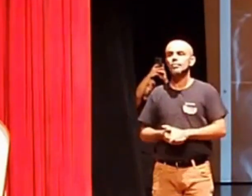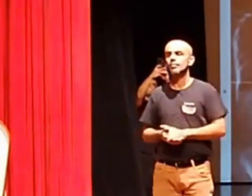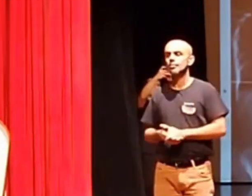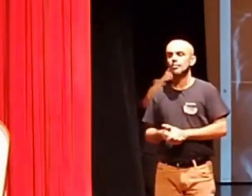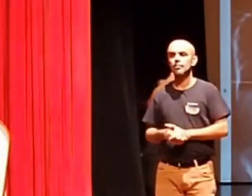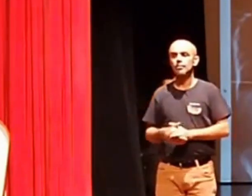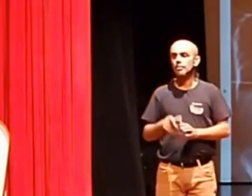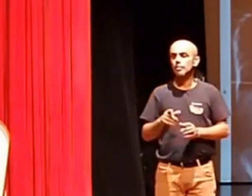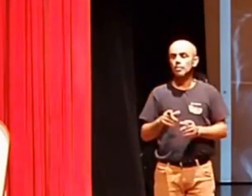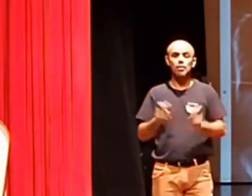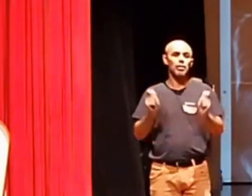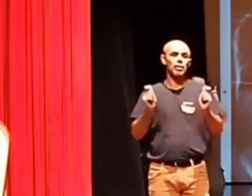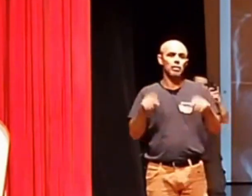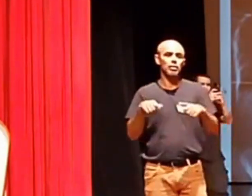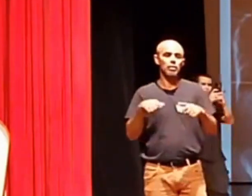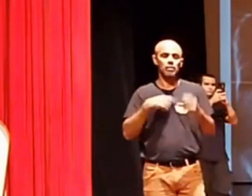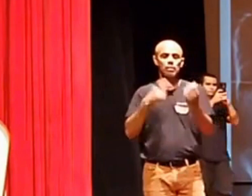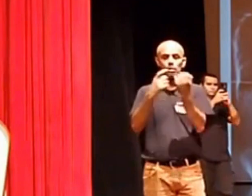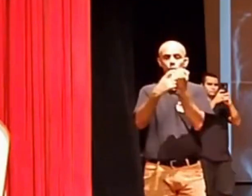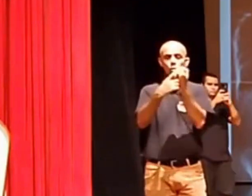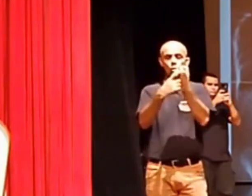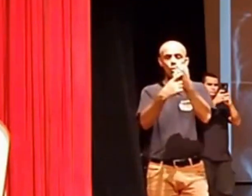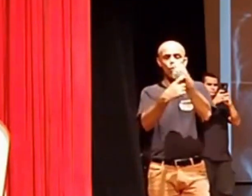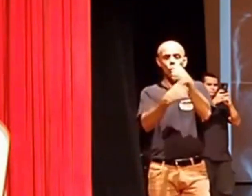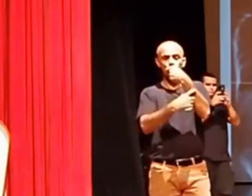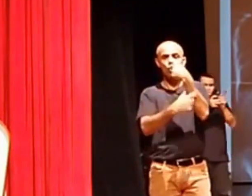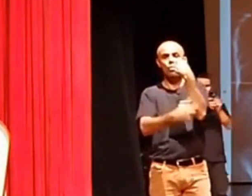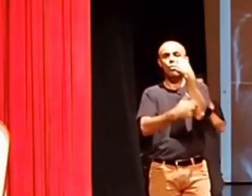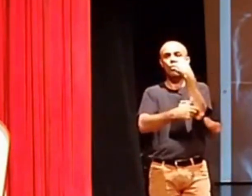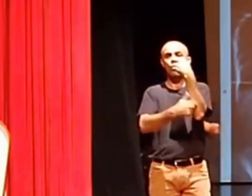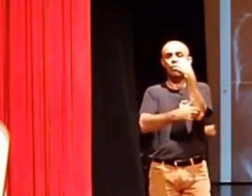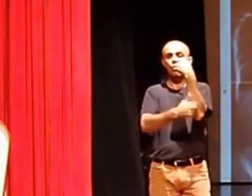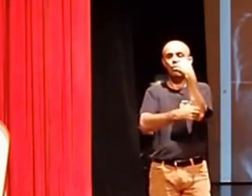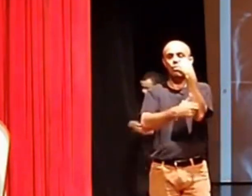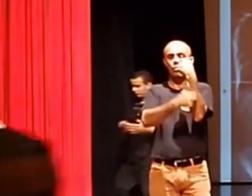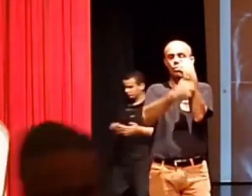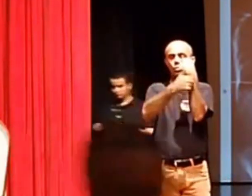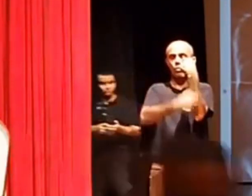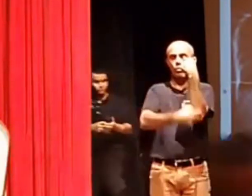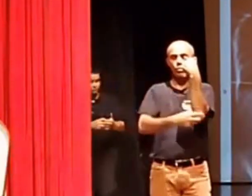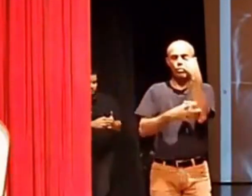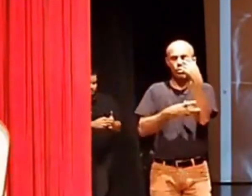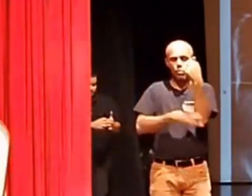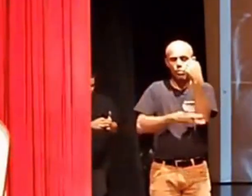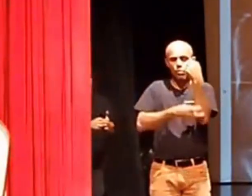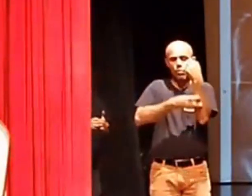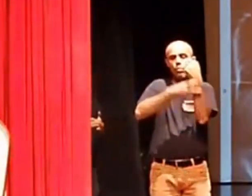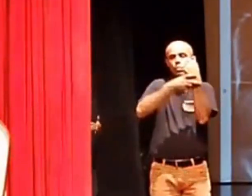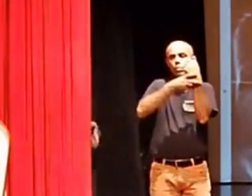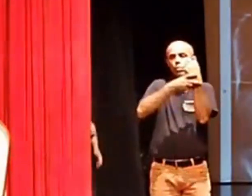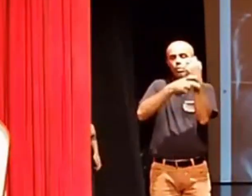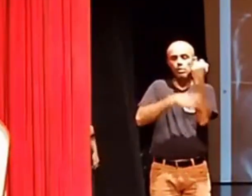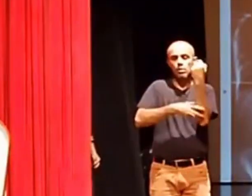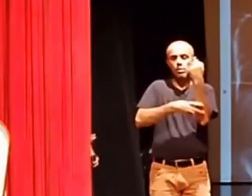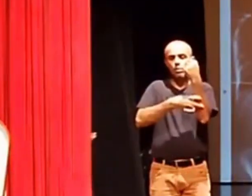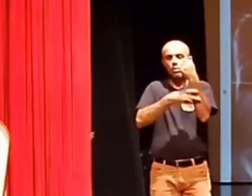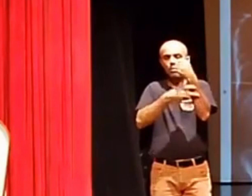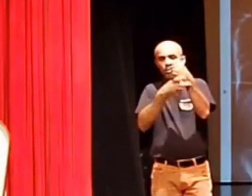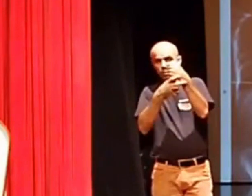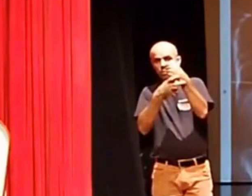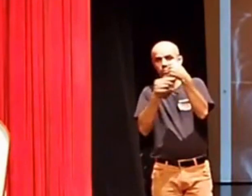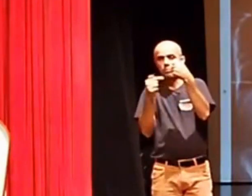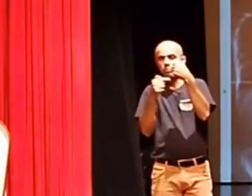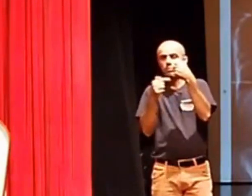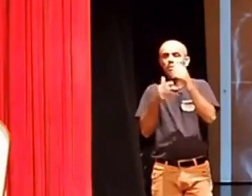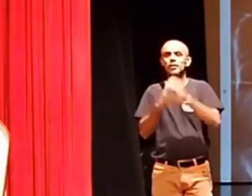É ocasionado uma curvatura espinhal nessa coluna, né? Então, ocorre uma curvatura ali, é desenvolvida uma